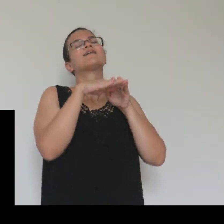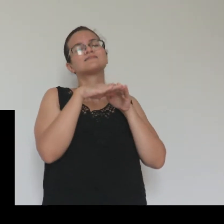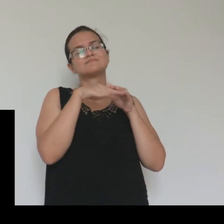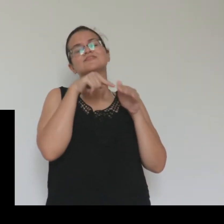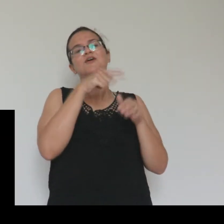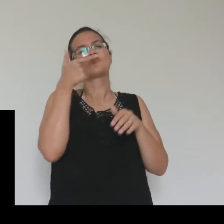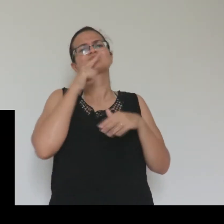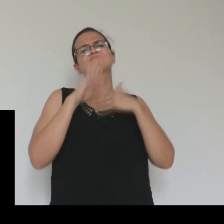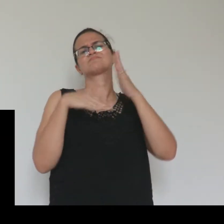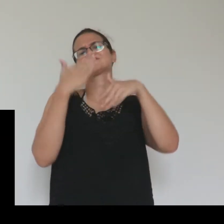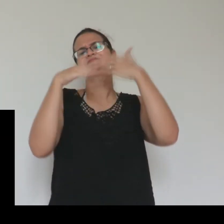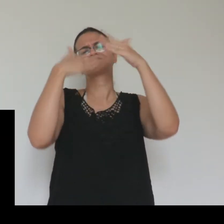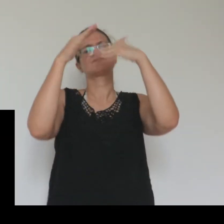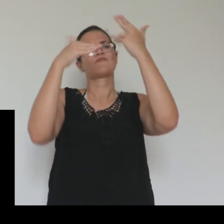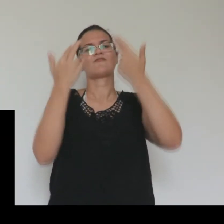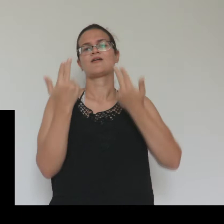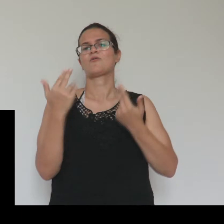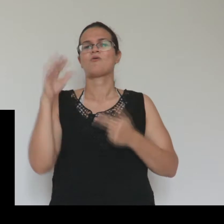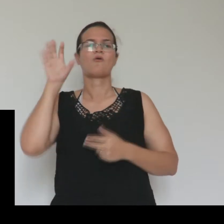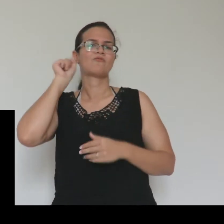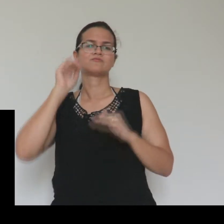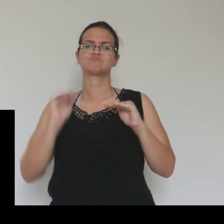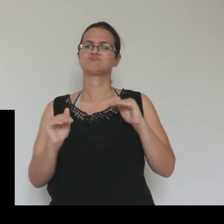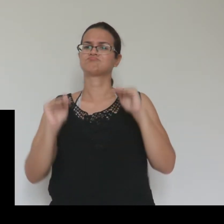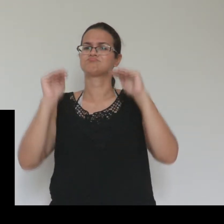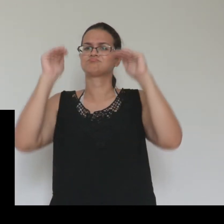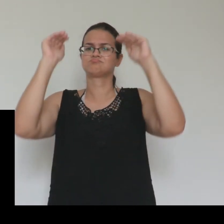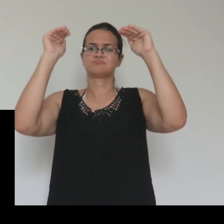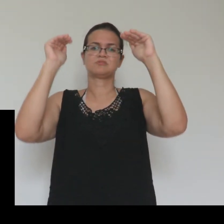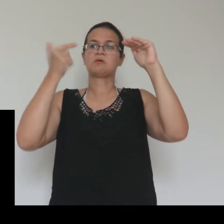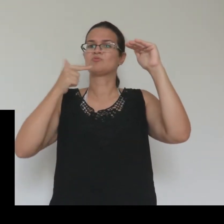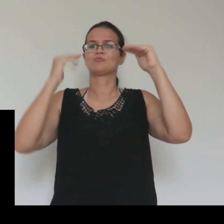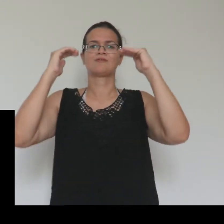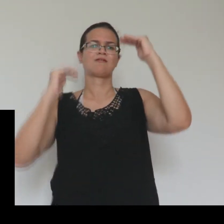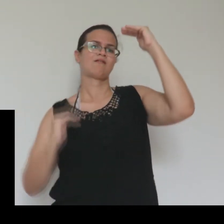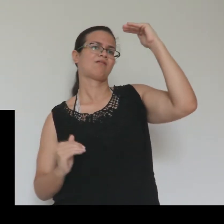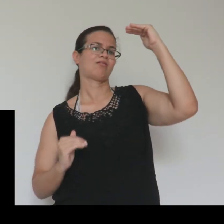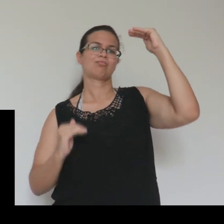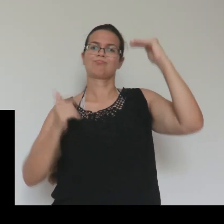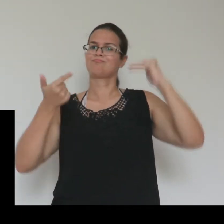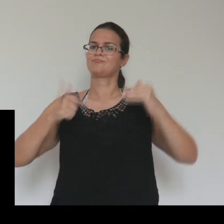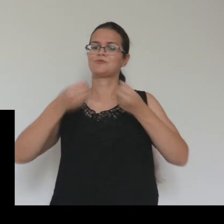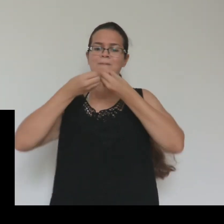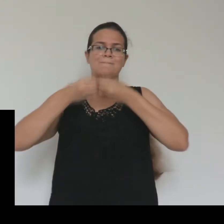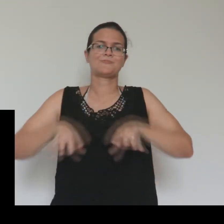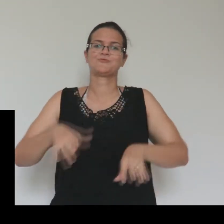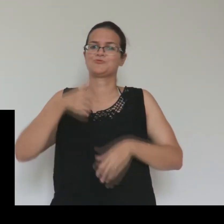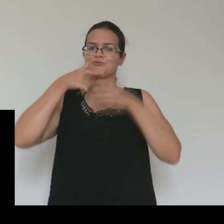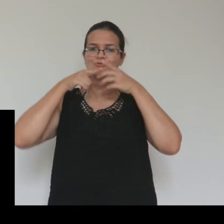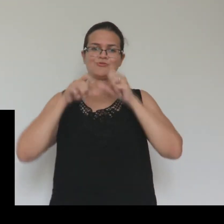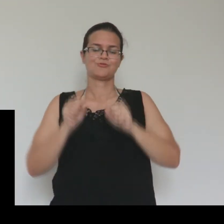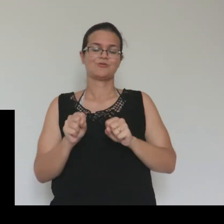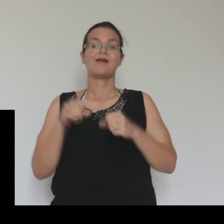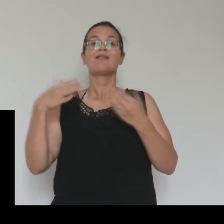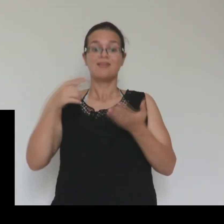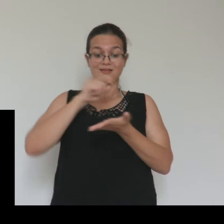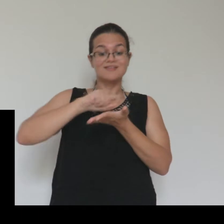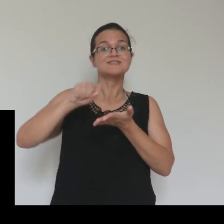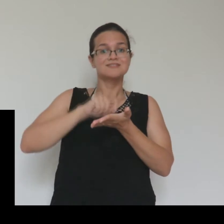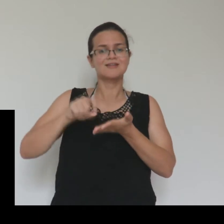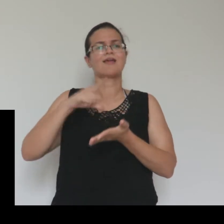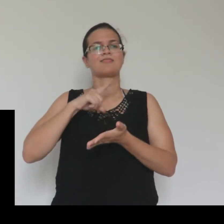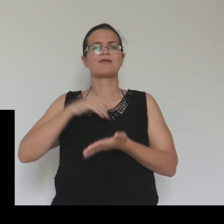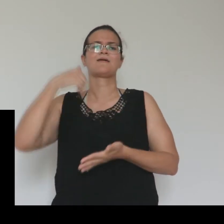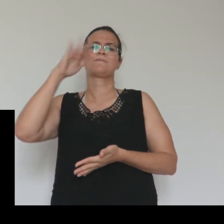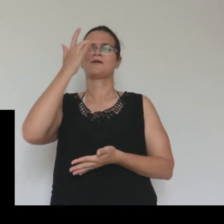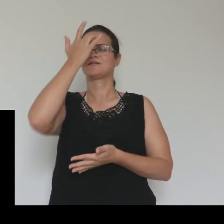esse prejuízo linguístico. Então, até a escrita, ele teria mais facilidade na escrita. Porém, hoje, a realidade é que a